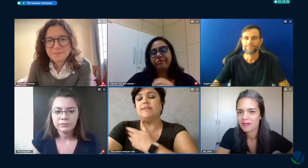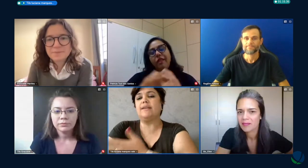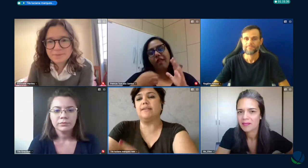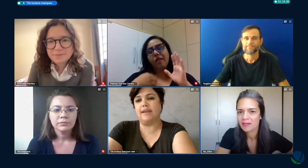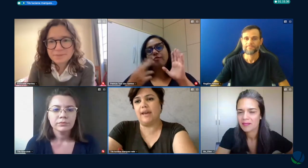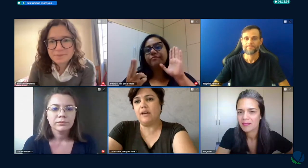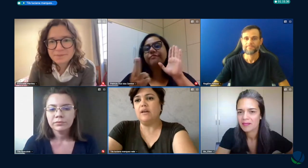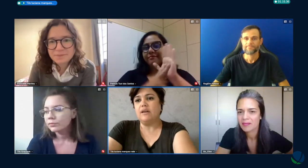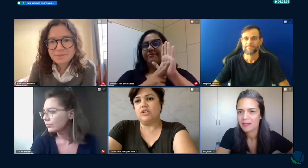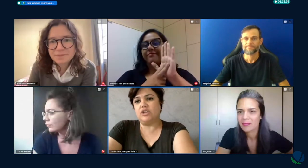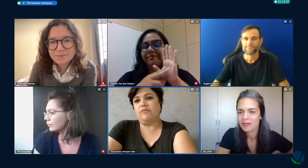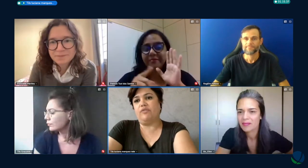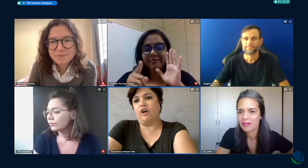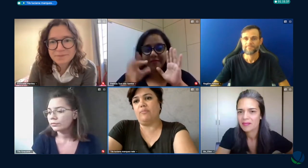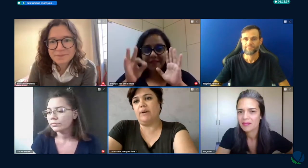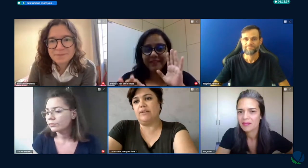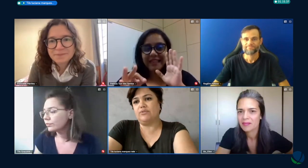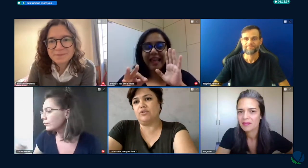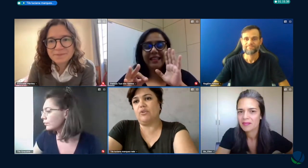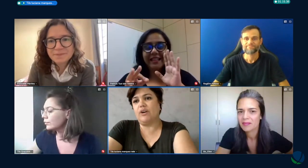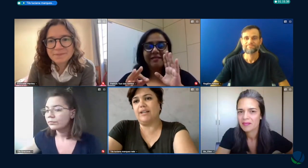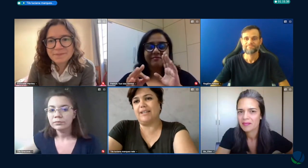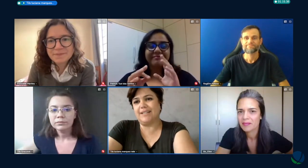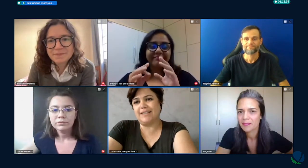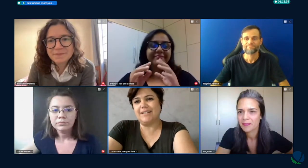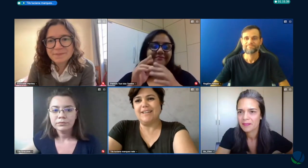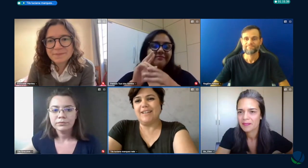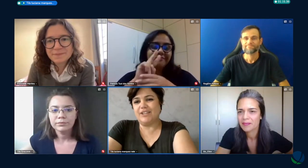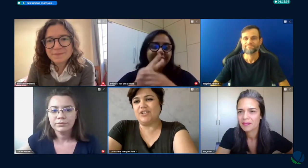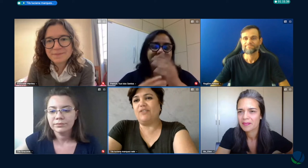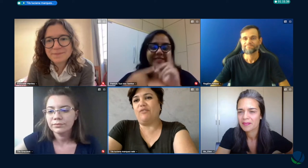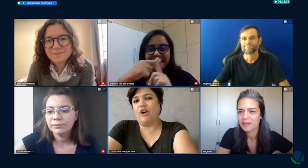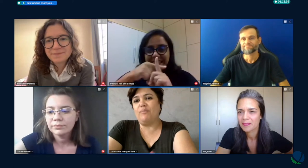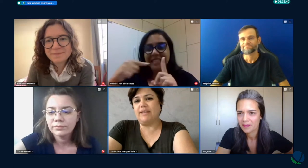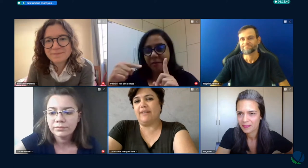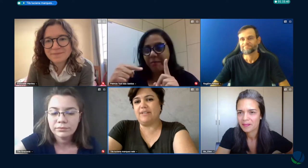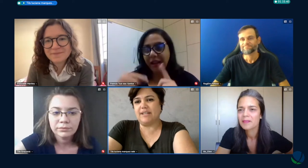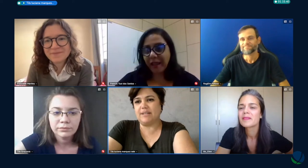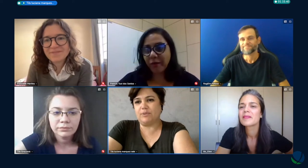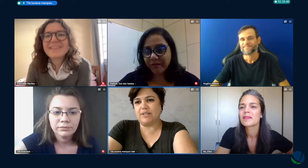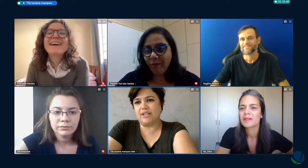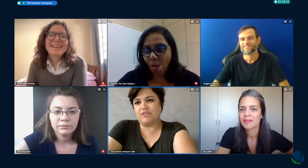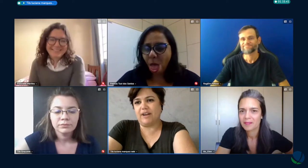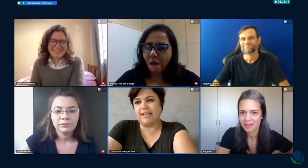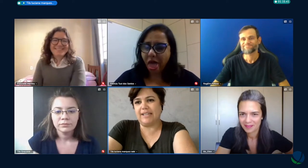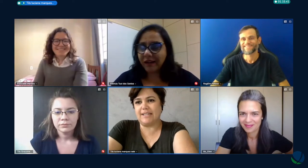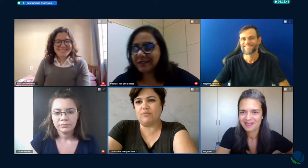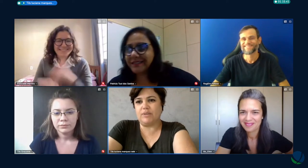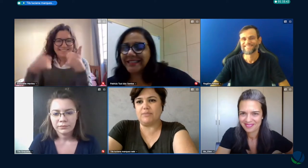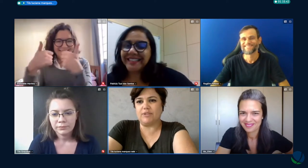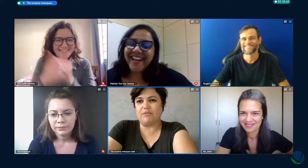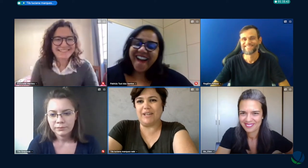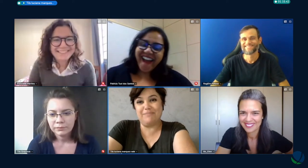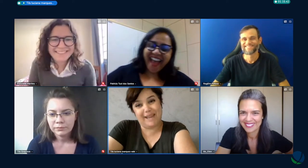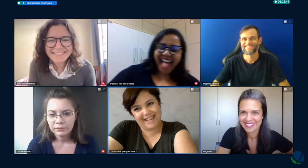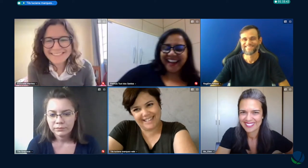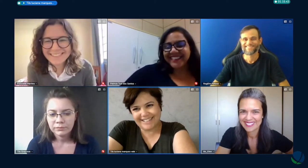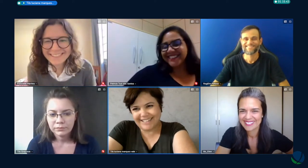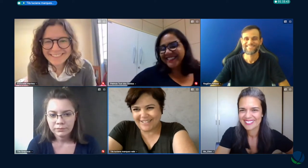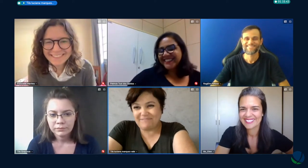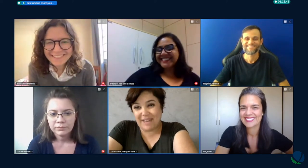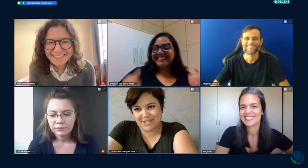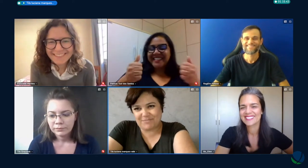momento de entender de que forma isso se organiza e de que forma deve ser esse processo de validação mesmo na